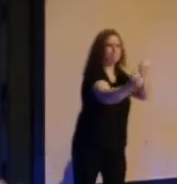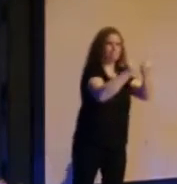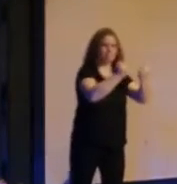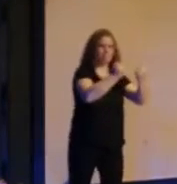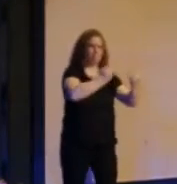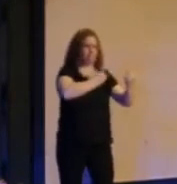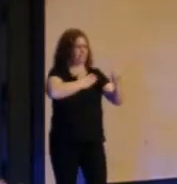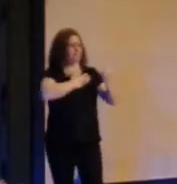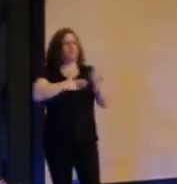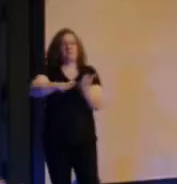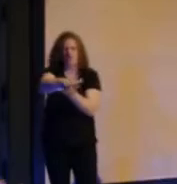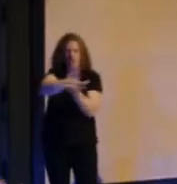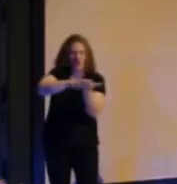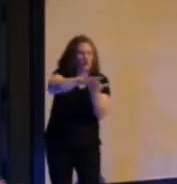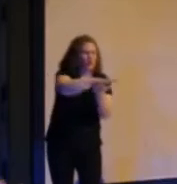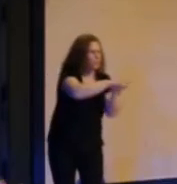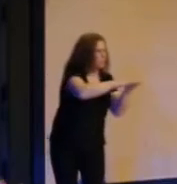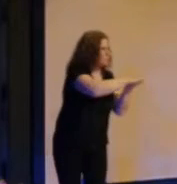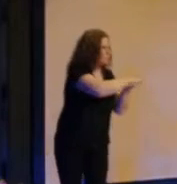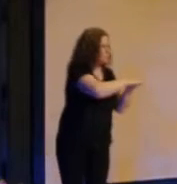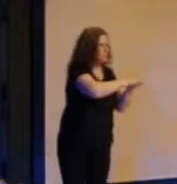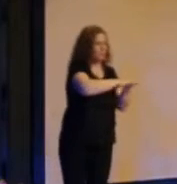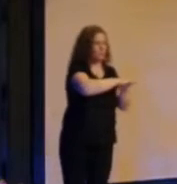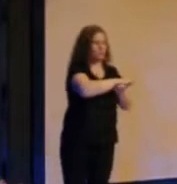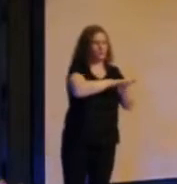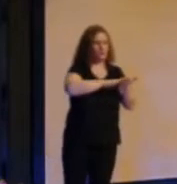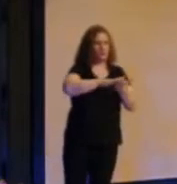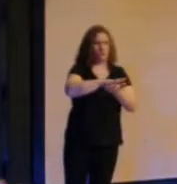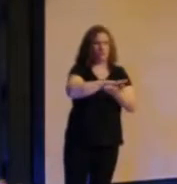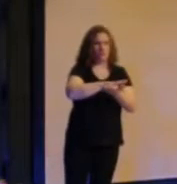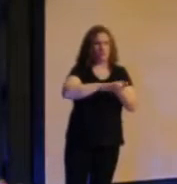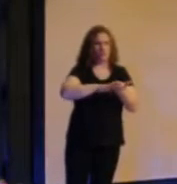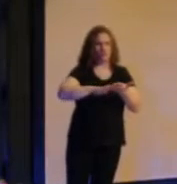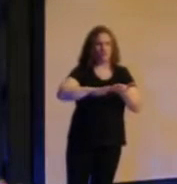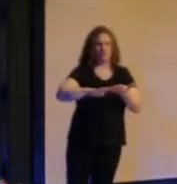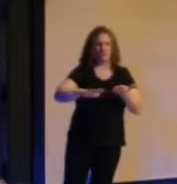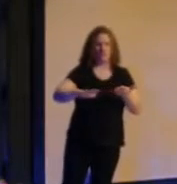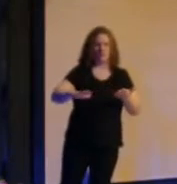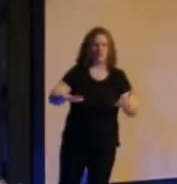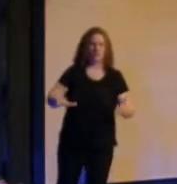una respuesta a una pregunta que ni siquiera sabe formular.